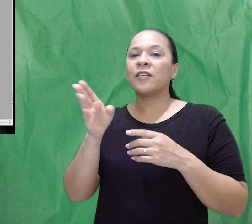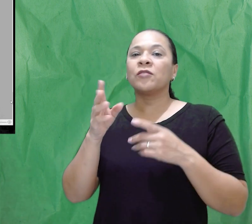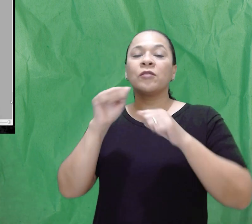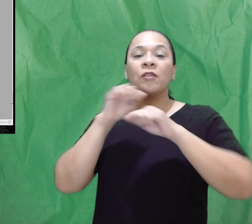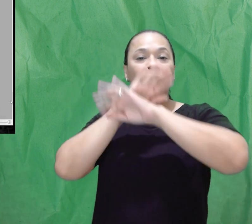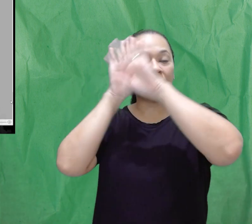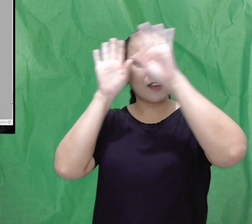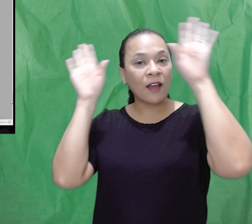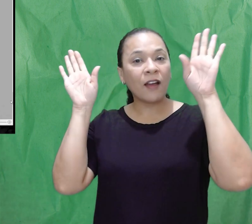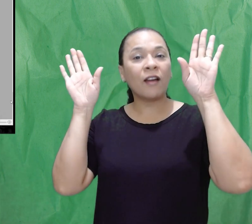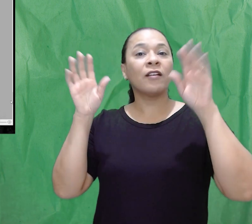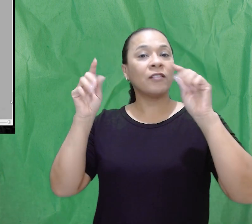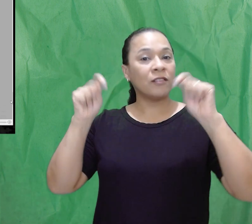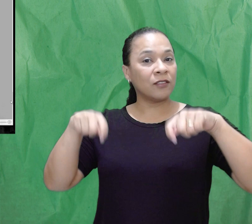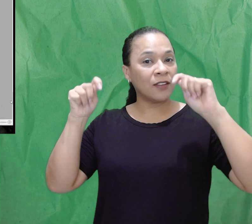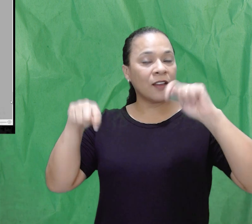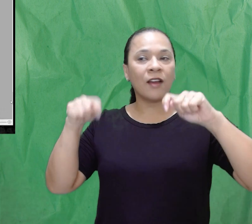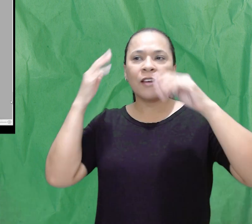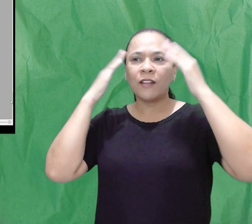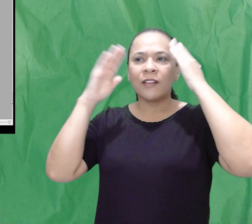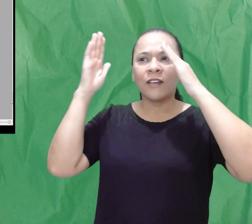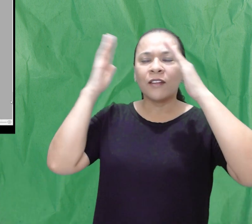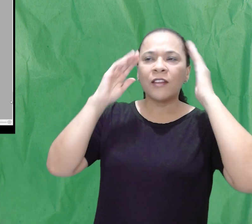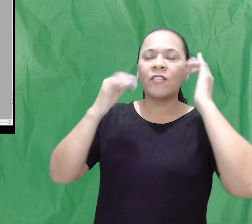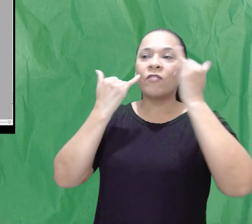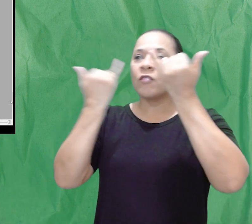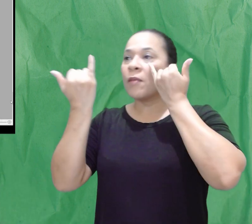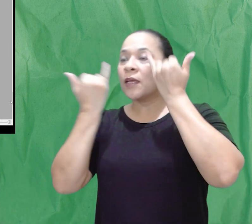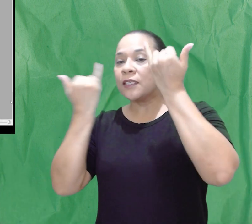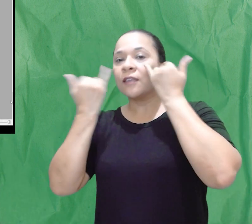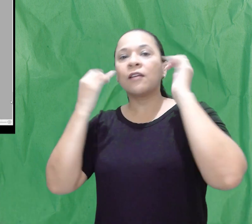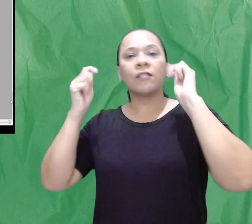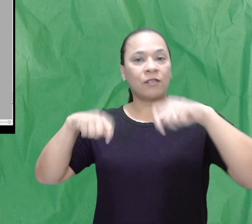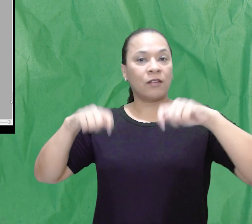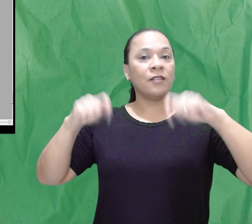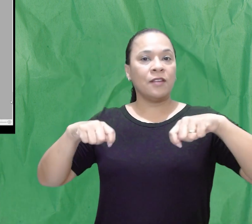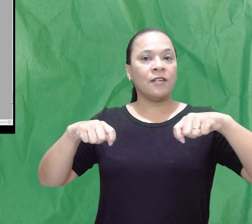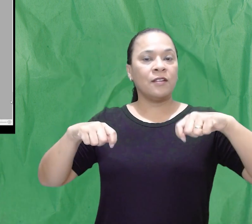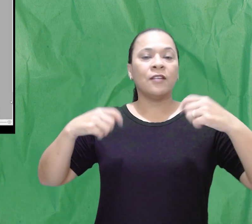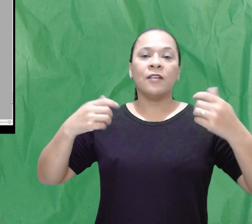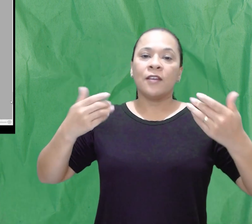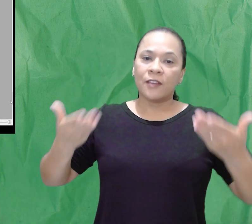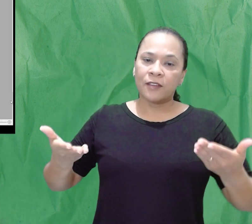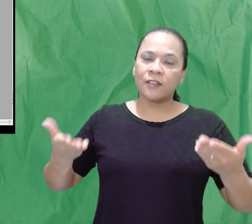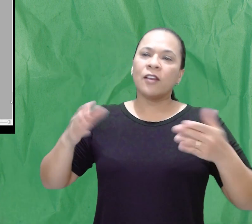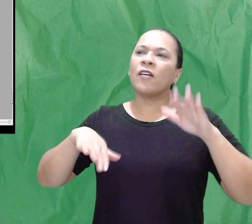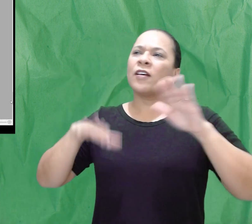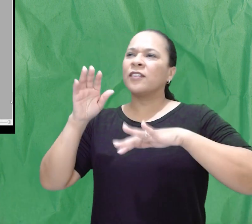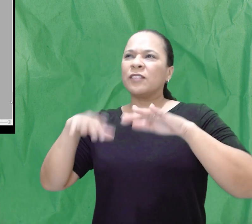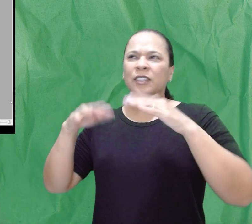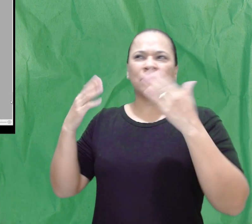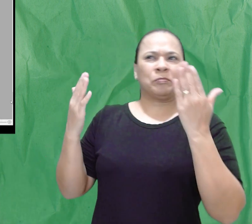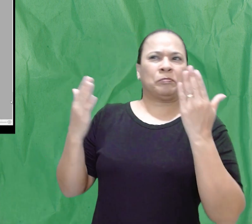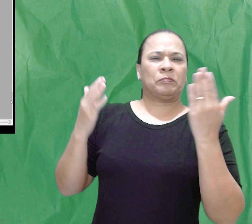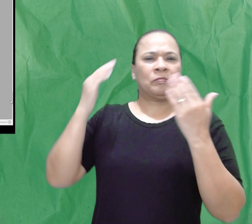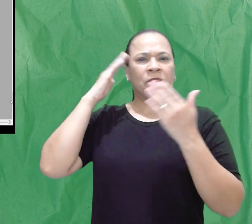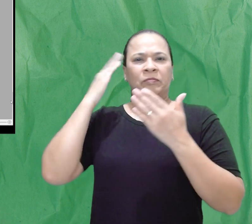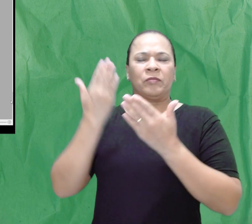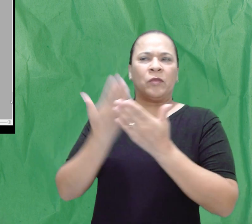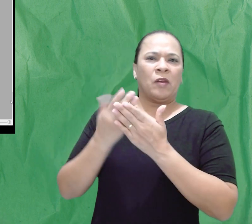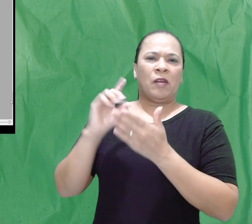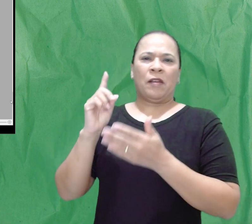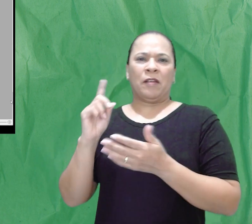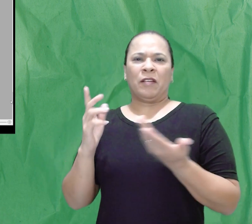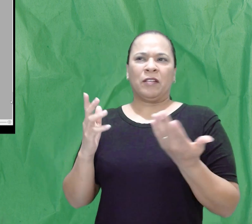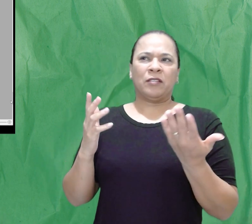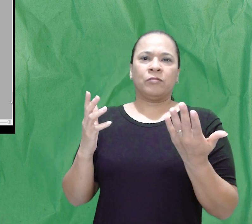vai faltar um local onde a gente consiga conferir essa informação novamente, e isso traz uma falta de credibilidade